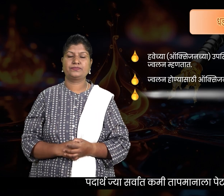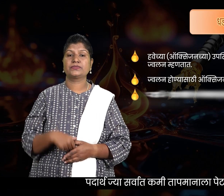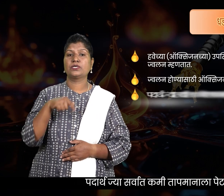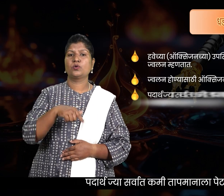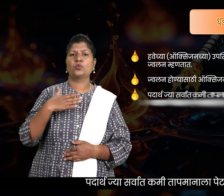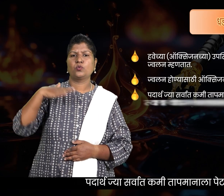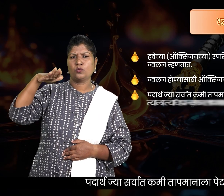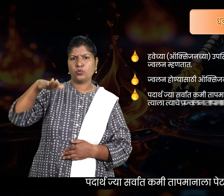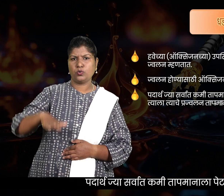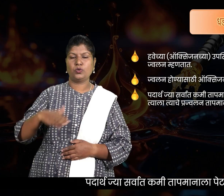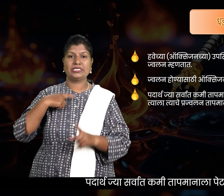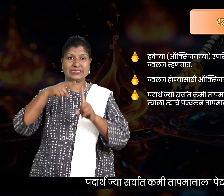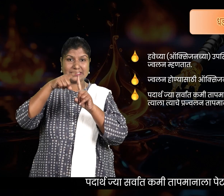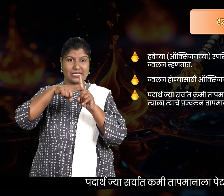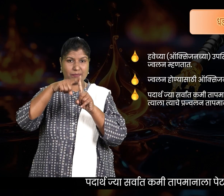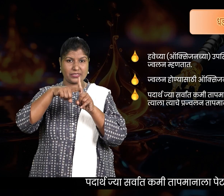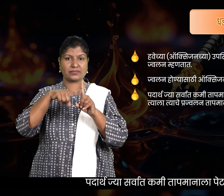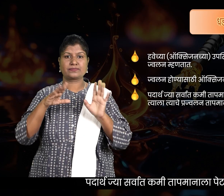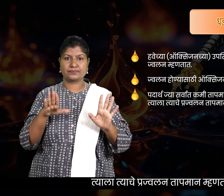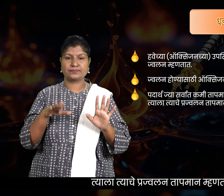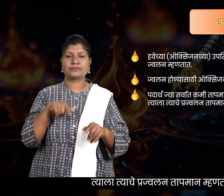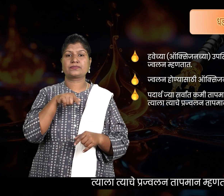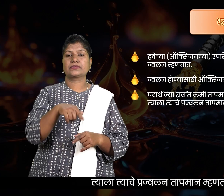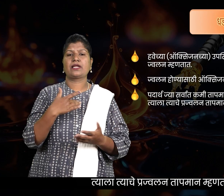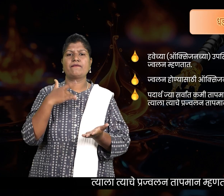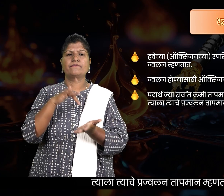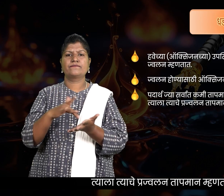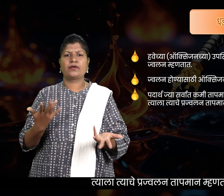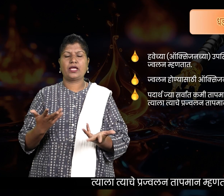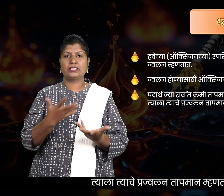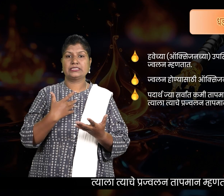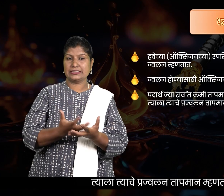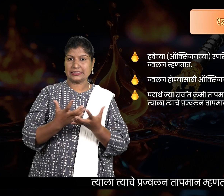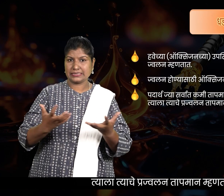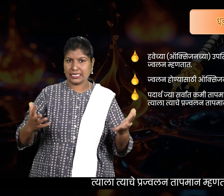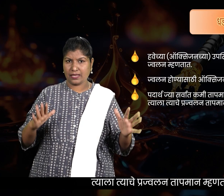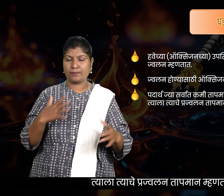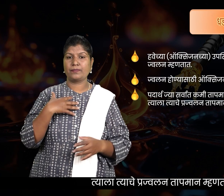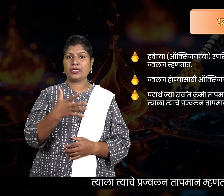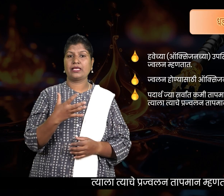पदार्थ ज्या सर्वात कमी तापमानाला पेट घेतो त्याला प्रज्वलन तापमान म्हणतात.